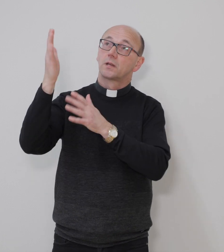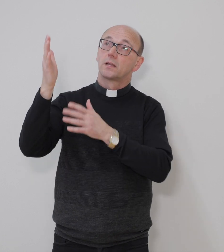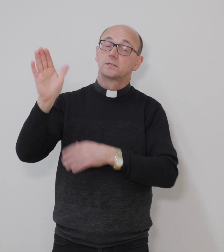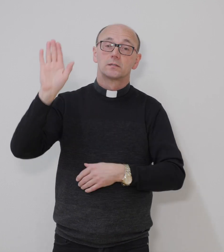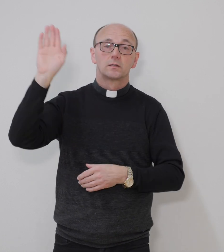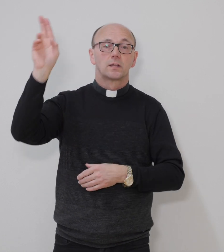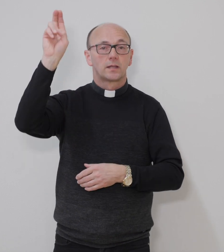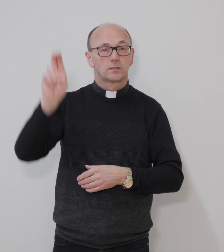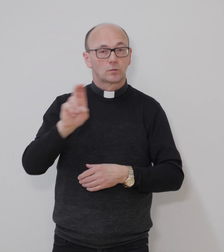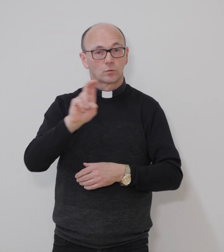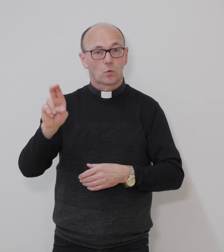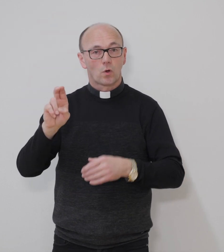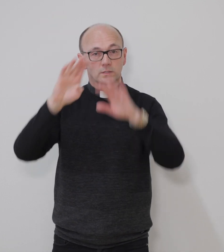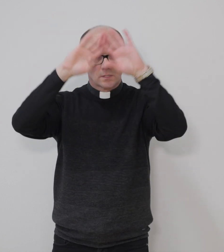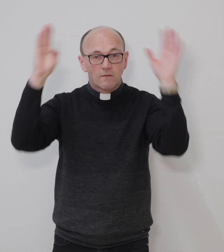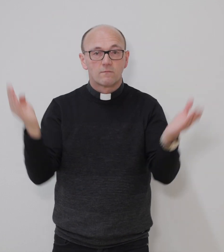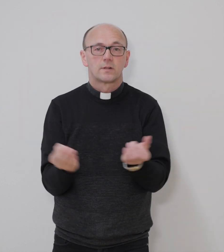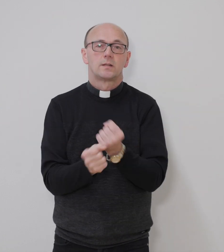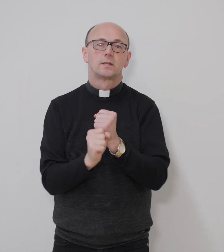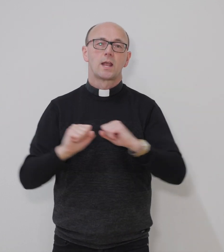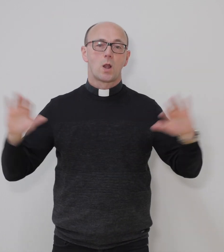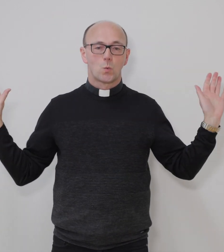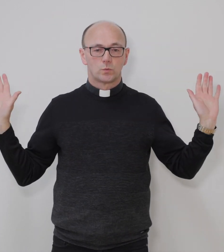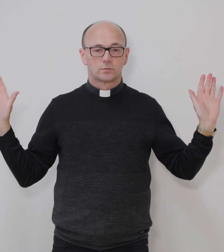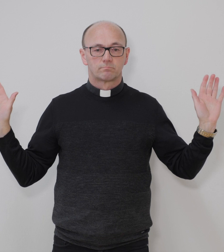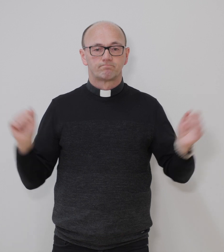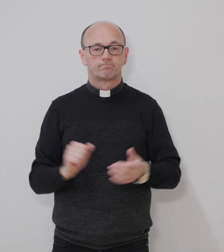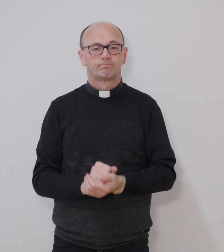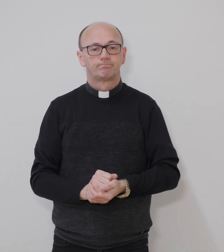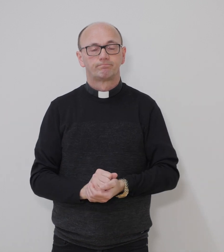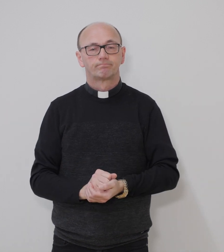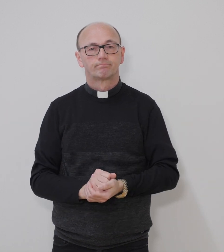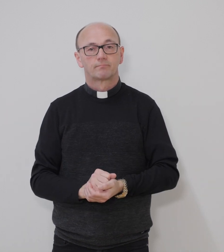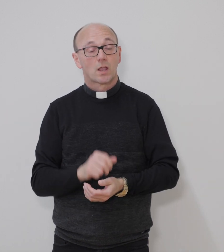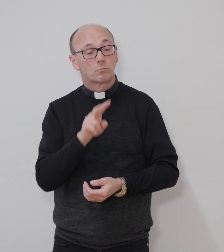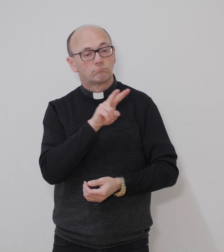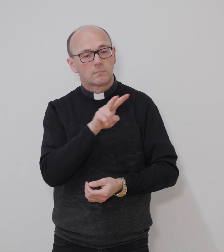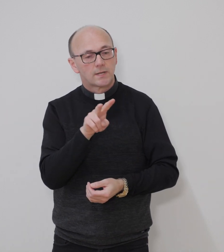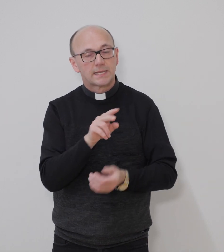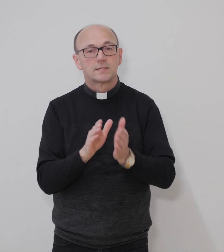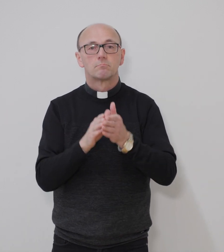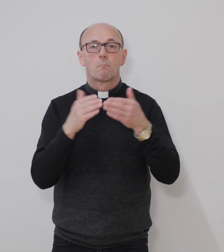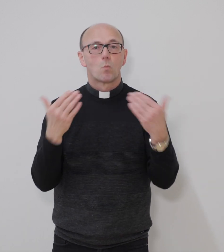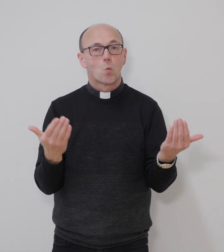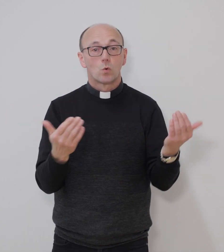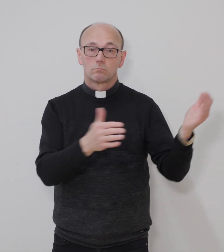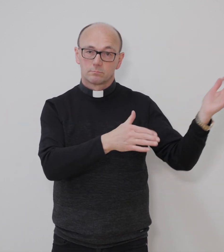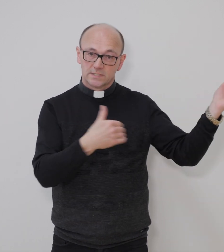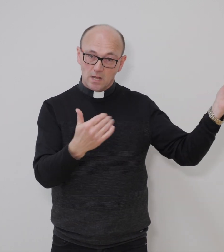Wir beten dich an, Herr Jesus Christus, und preisen dich, denn durch dein heiliges Kreuz hast du die Welt erlöst.